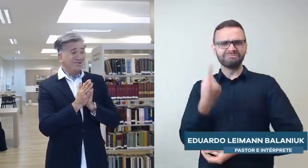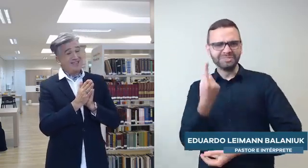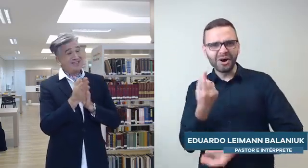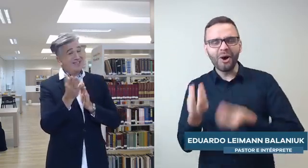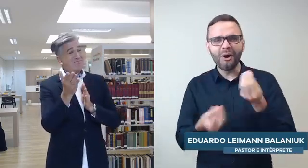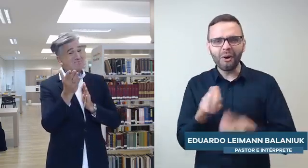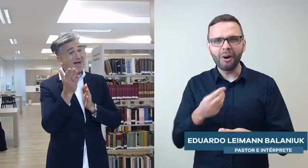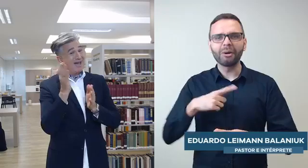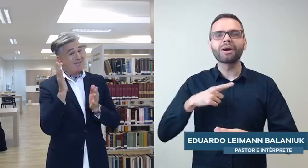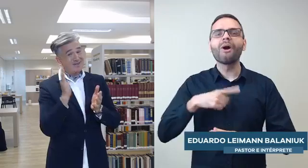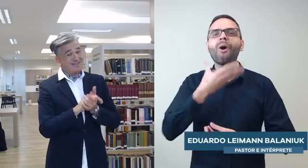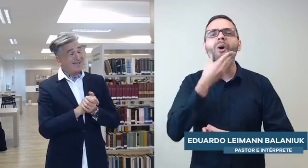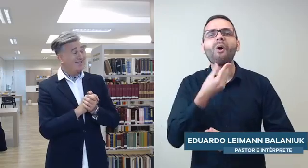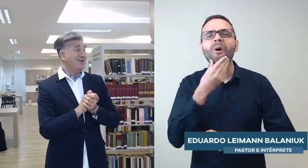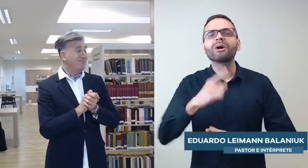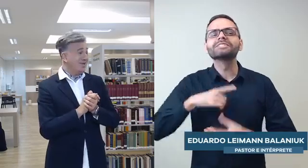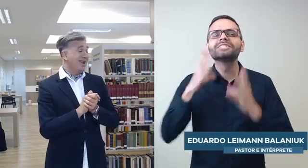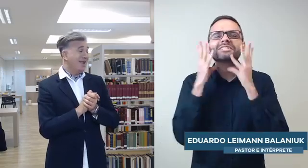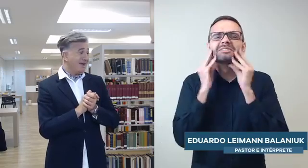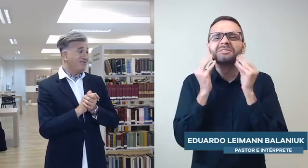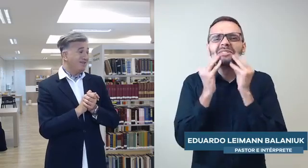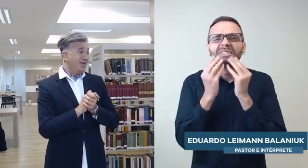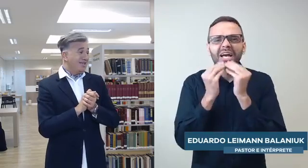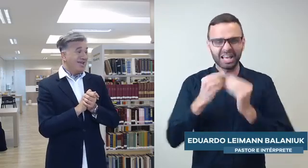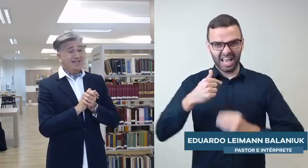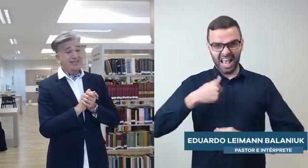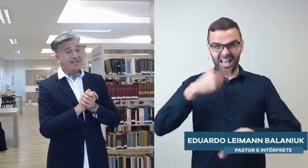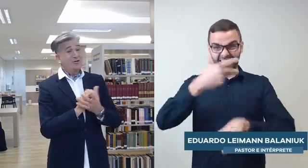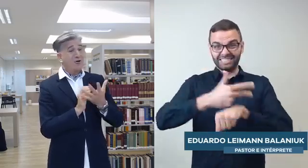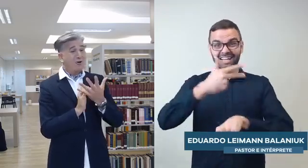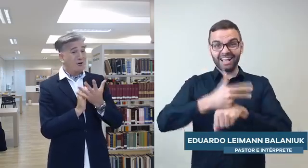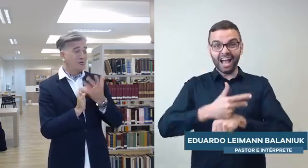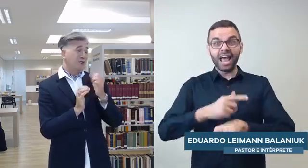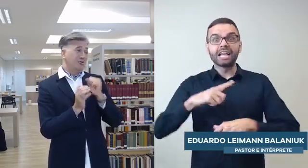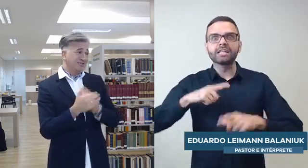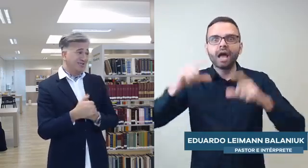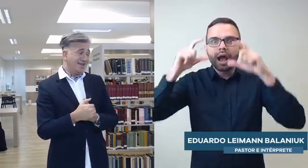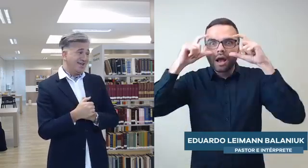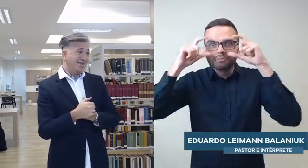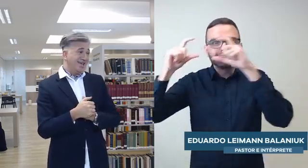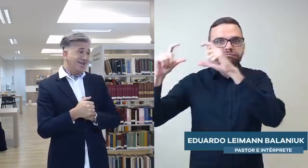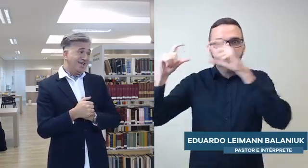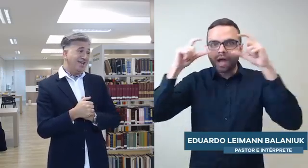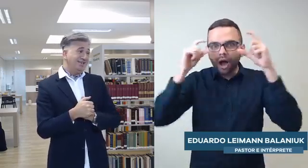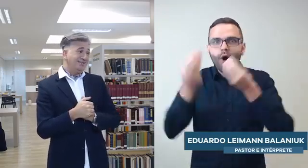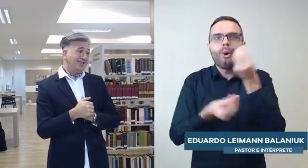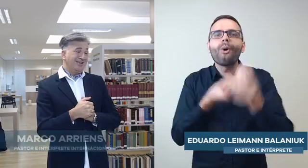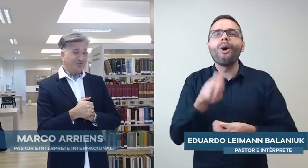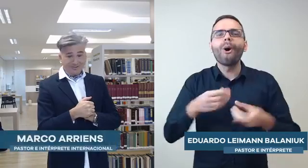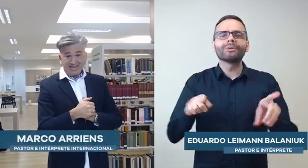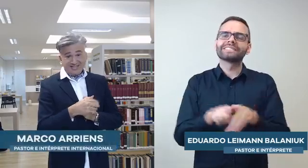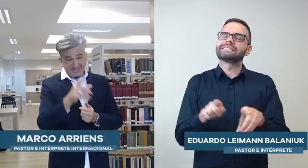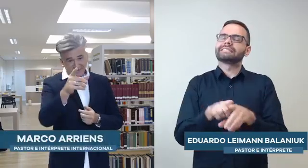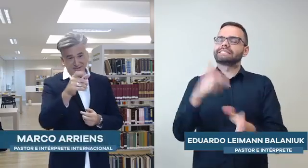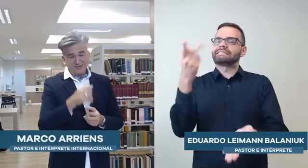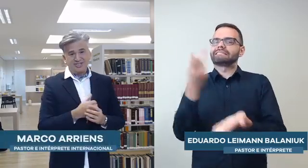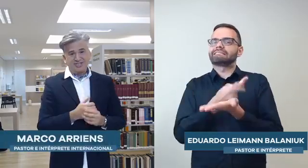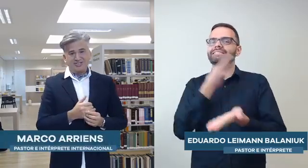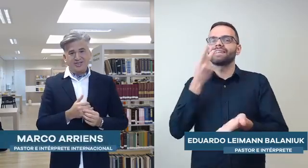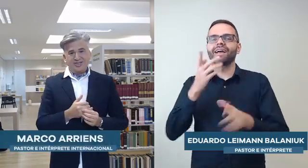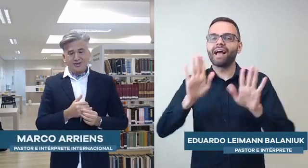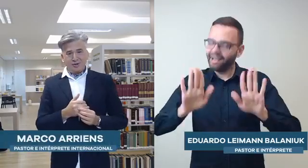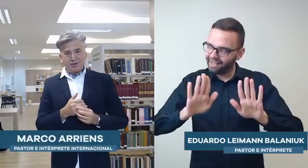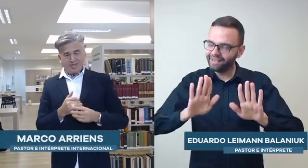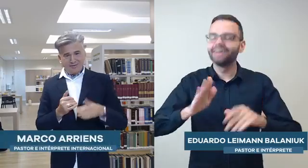Caramba, ó, o cara tem barba e tá aqui na minha live. E ainda tem óculos, né? Eita, viu? Vocês estão vendo,